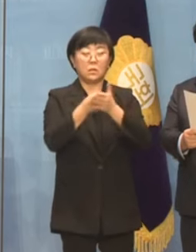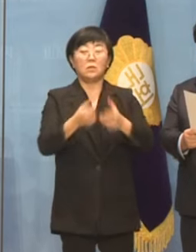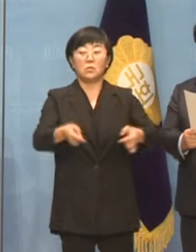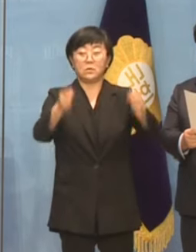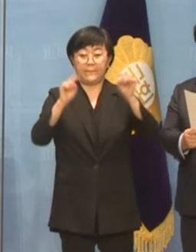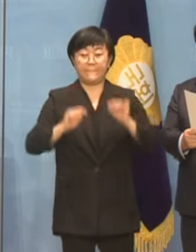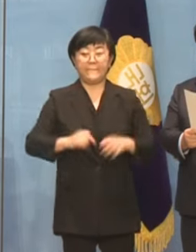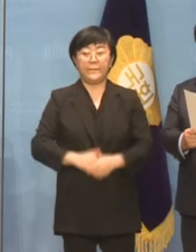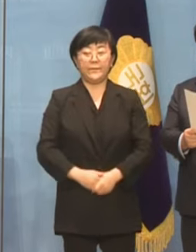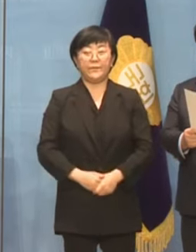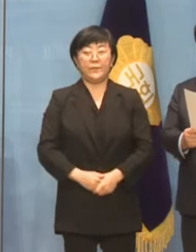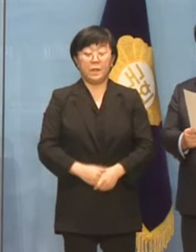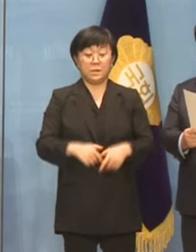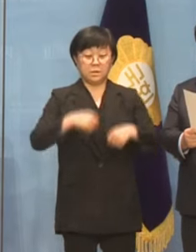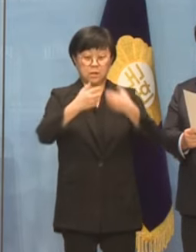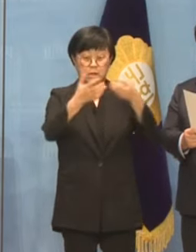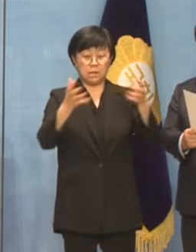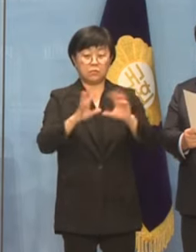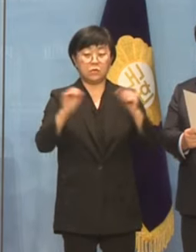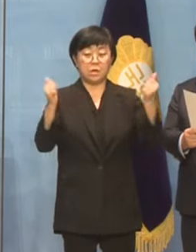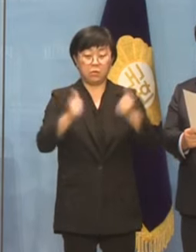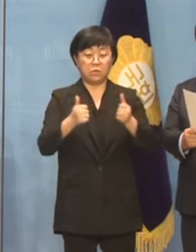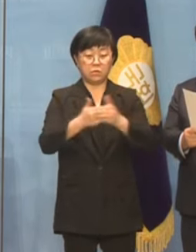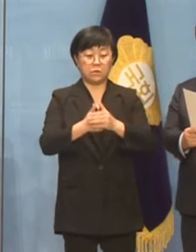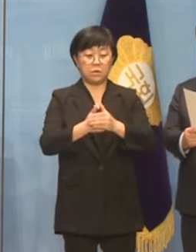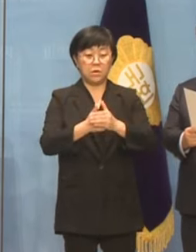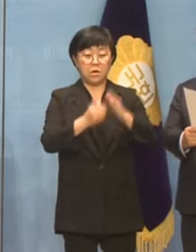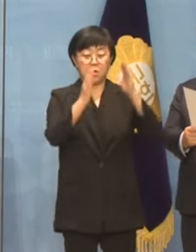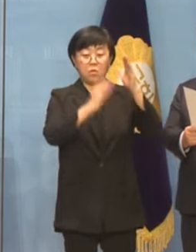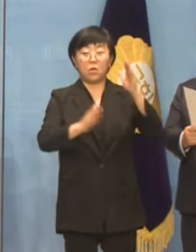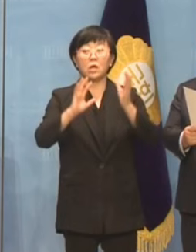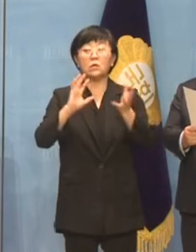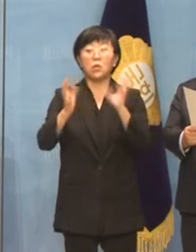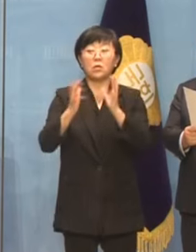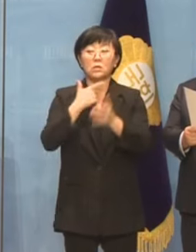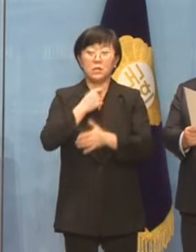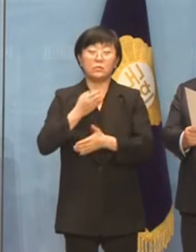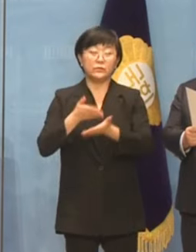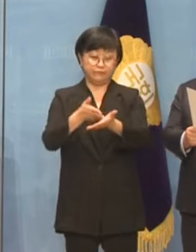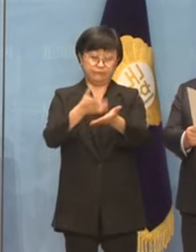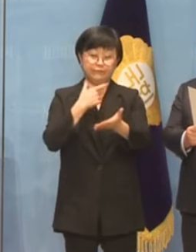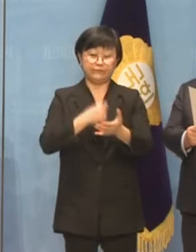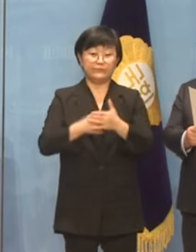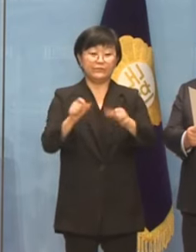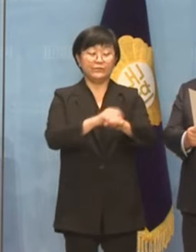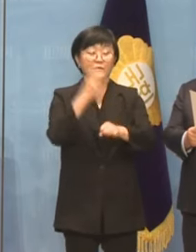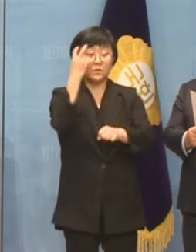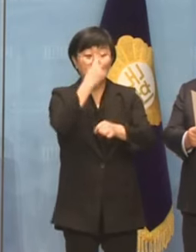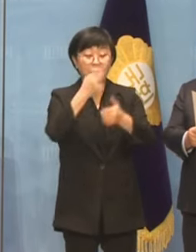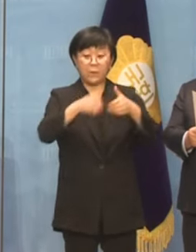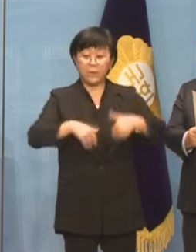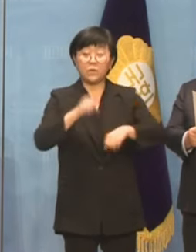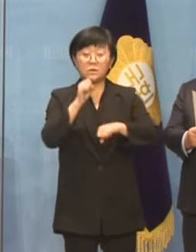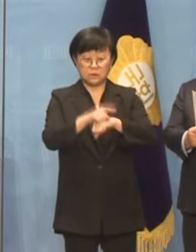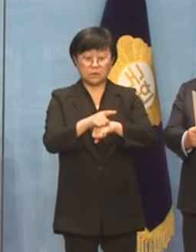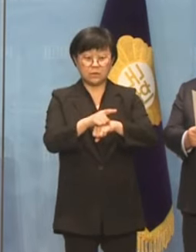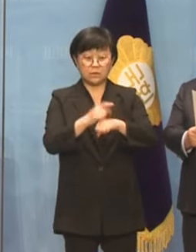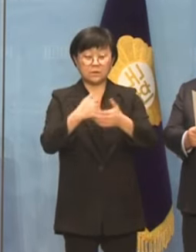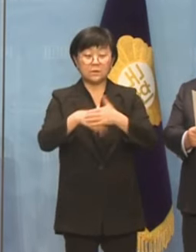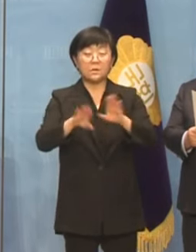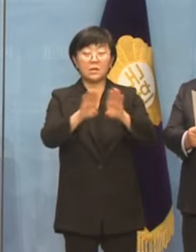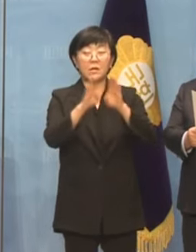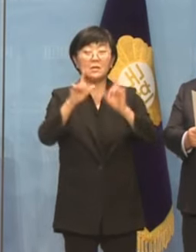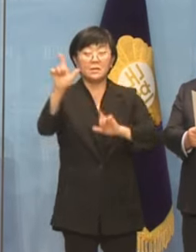동참하라. 정의당 의원들에게 공개 토론을 제안한다. 특검법의 필요성에 대해